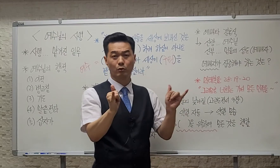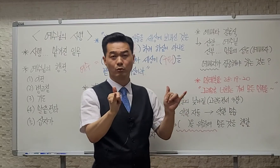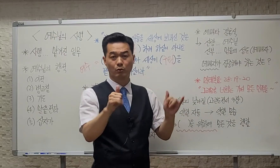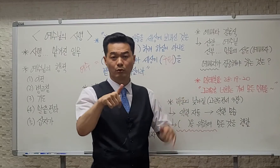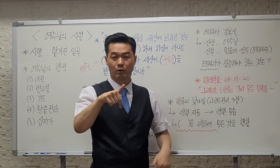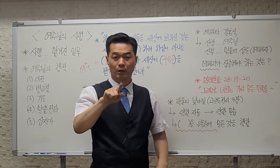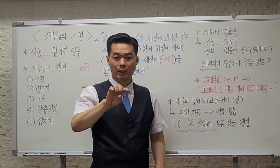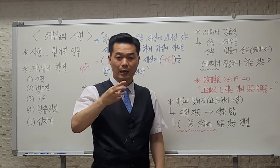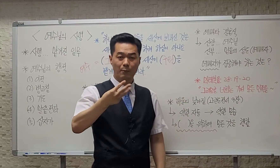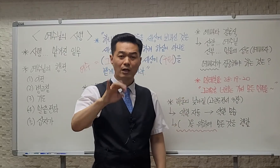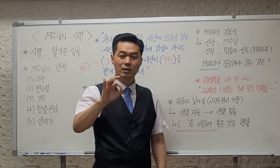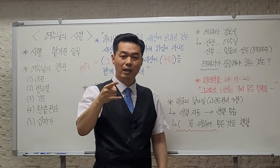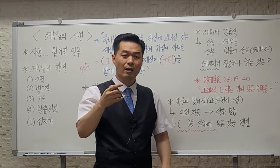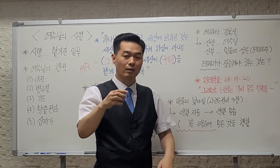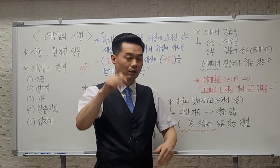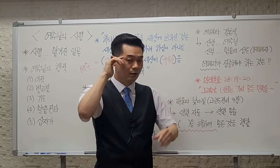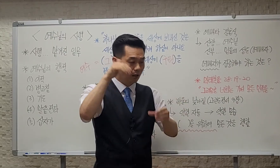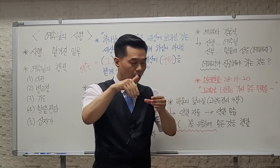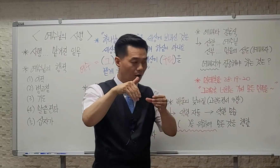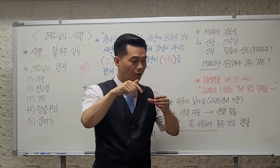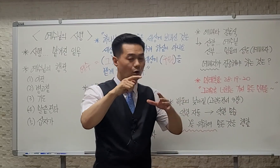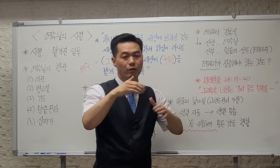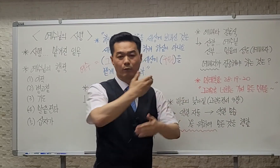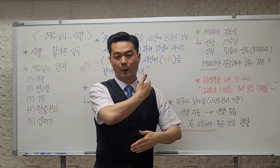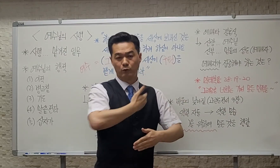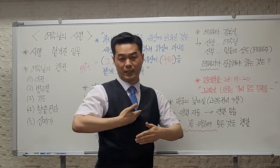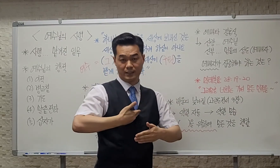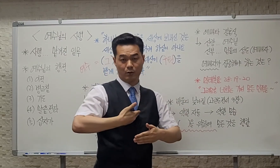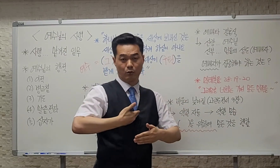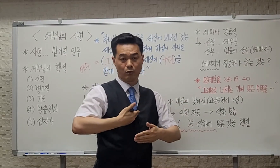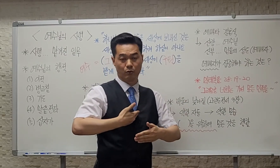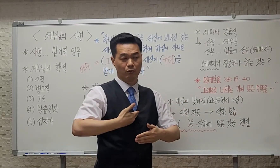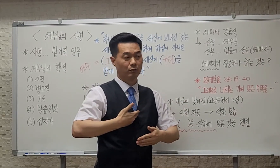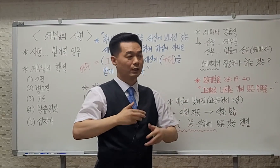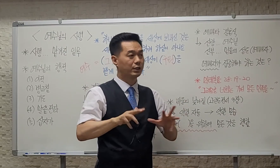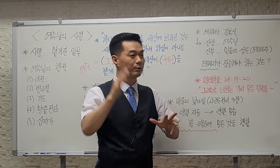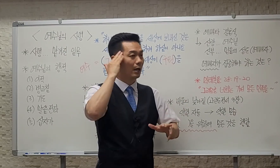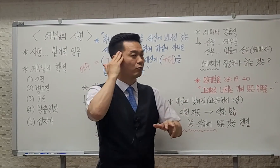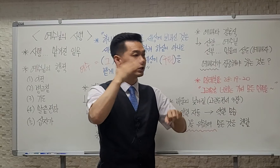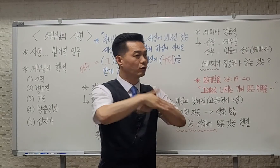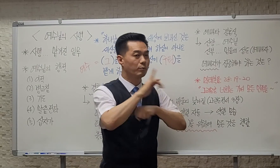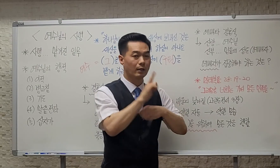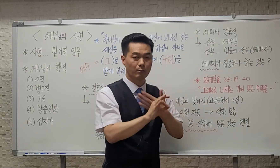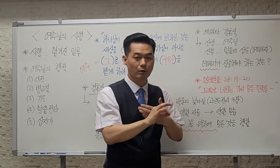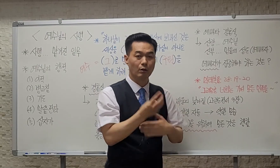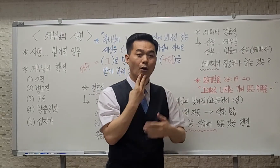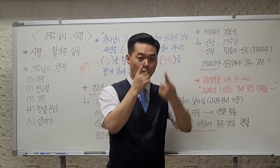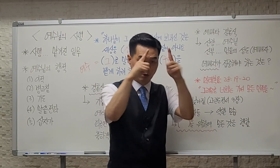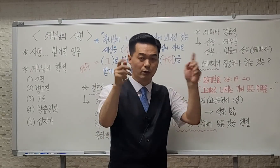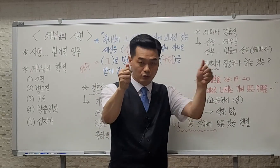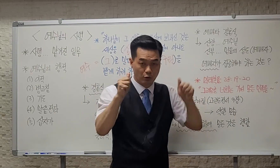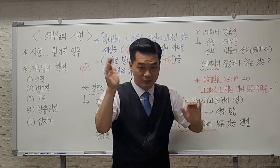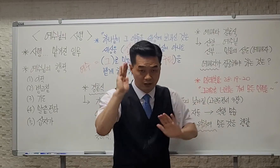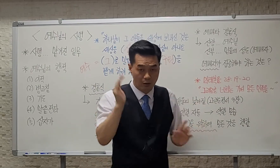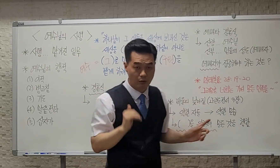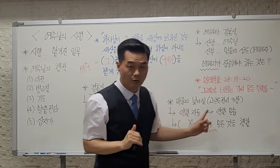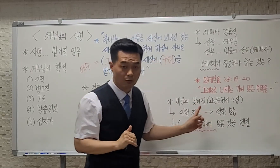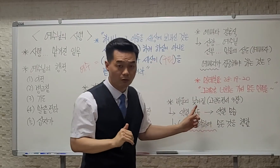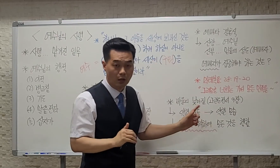사람이고, 가말리엘 거기서 배운 제자고, 지금 한국식으로 말하면 서울대 졸업생이에요.